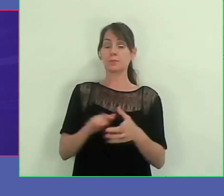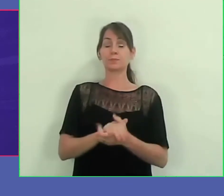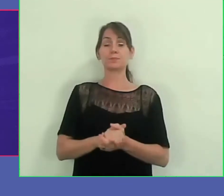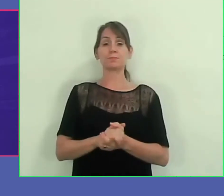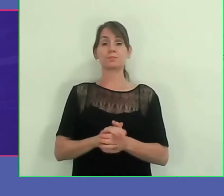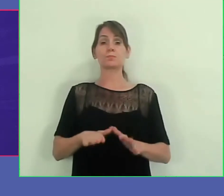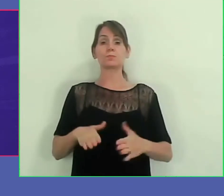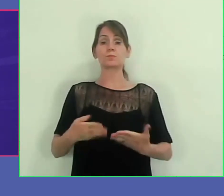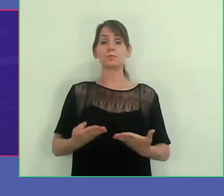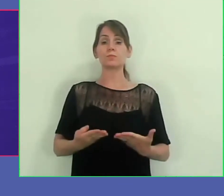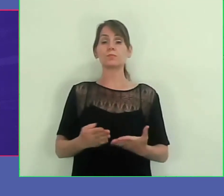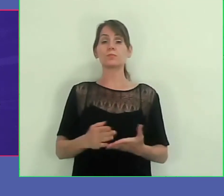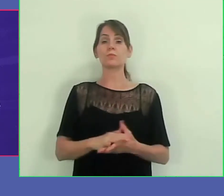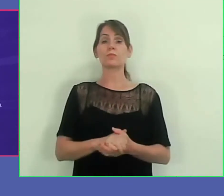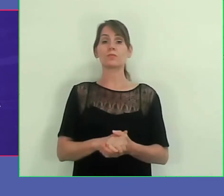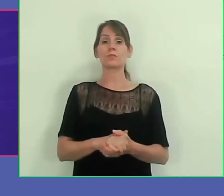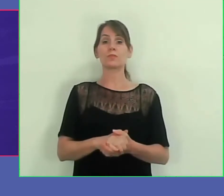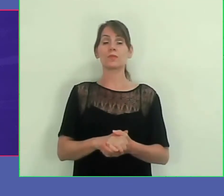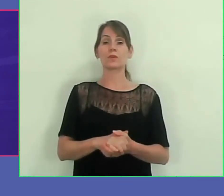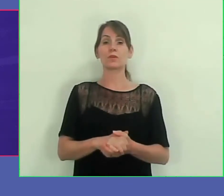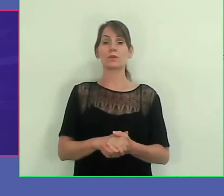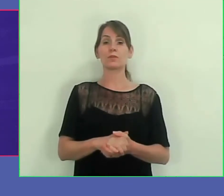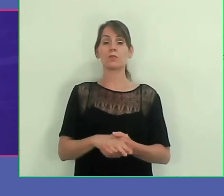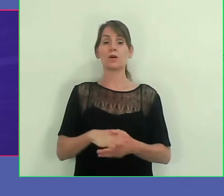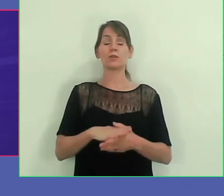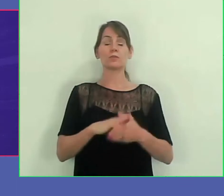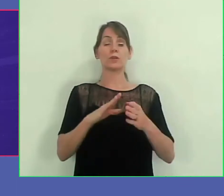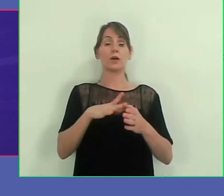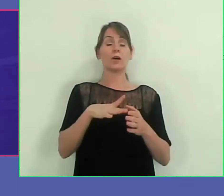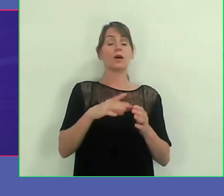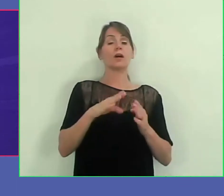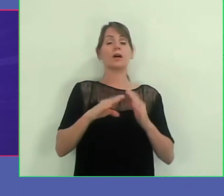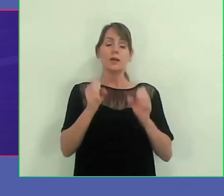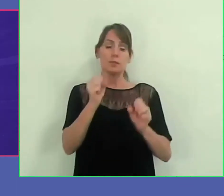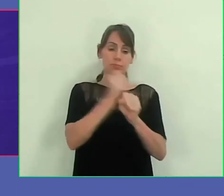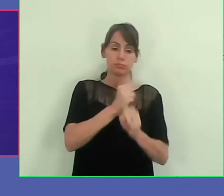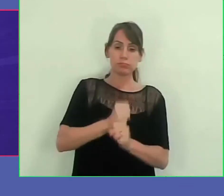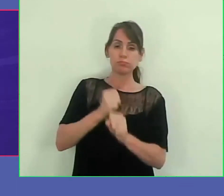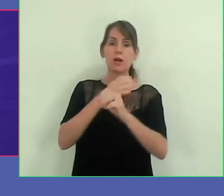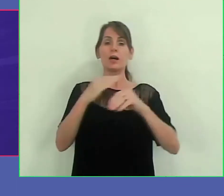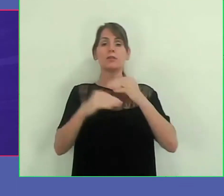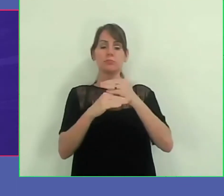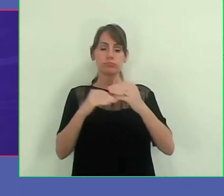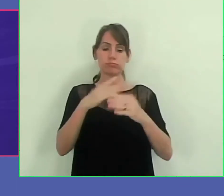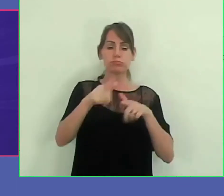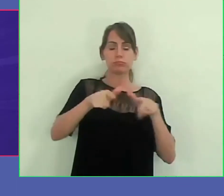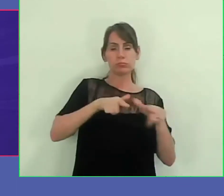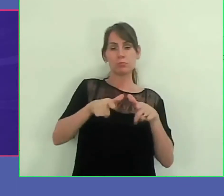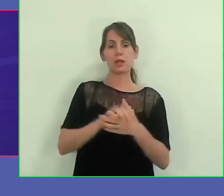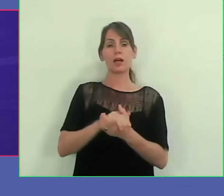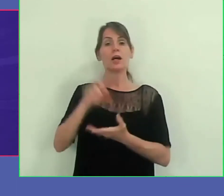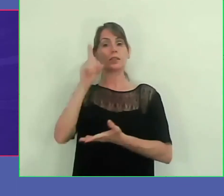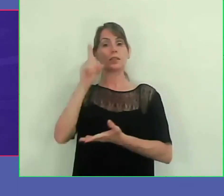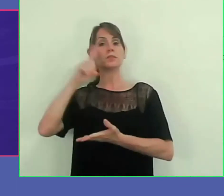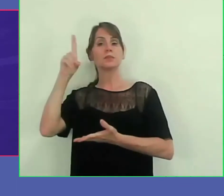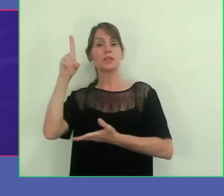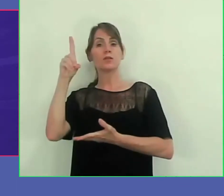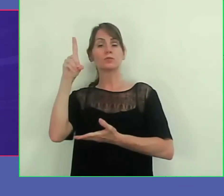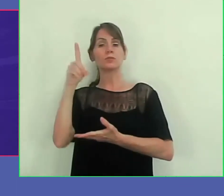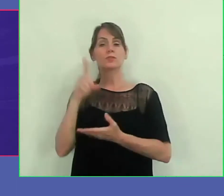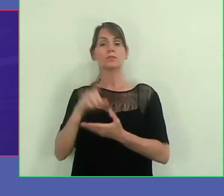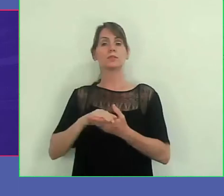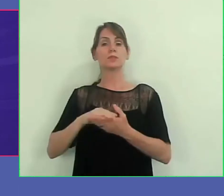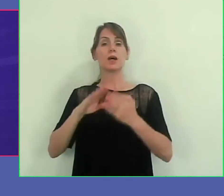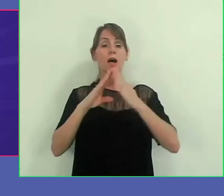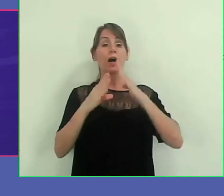ocorrer essa edificação, Deus então terá a sua habitação